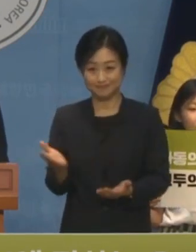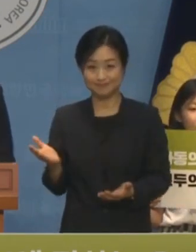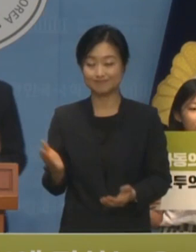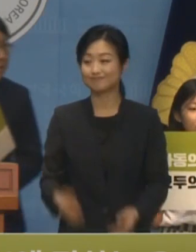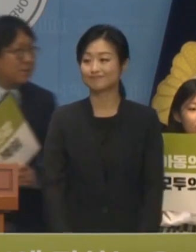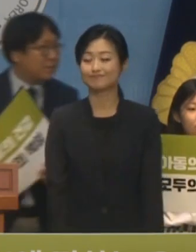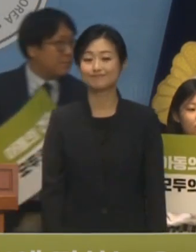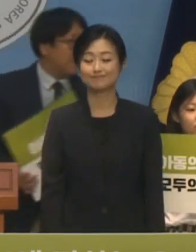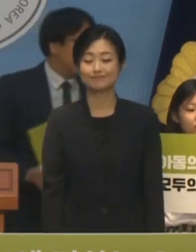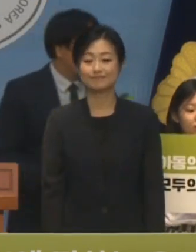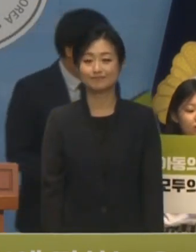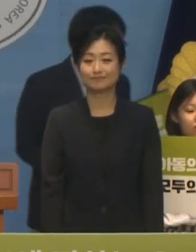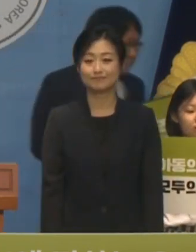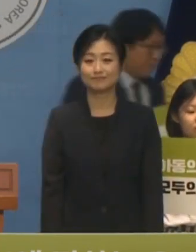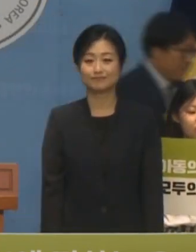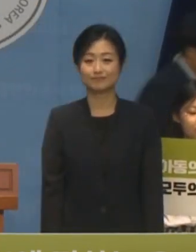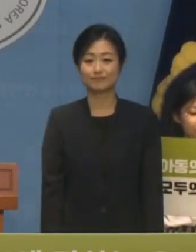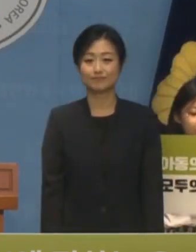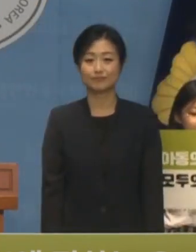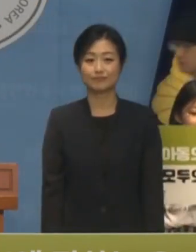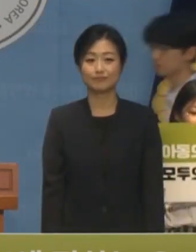주시겠습니다.